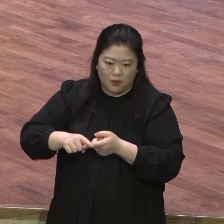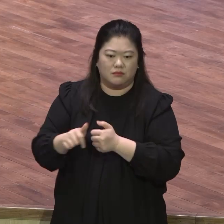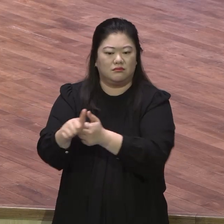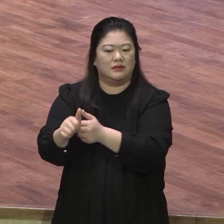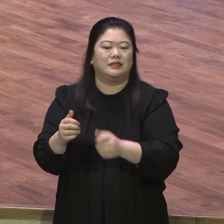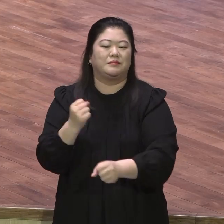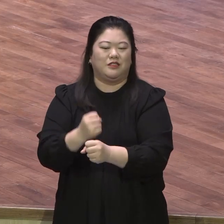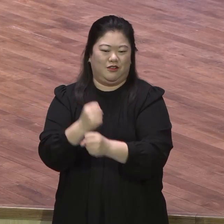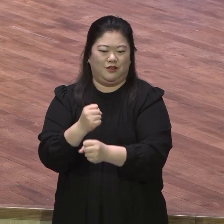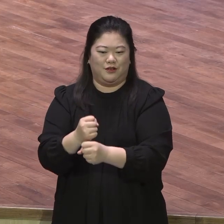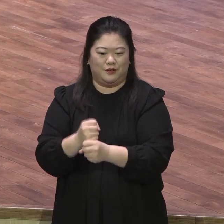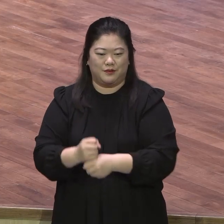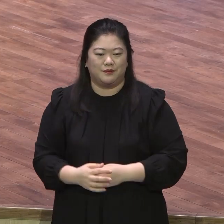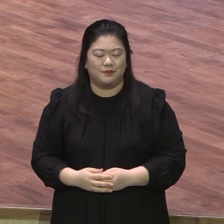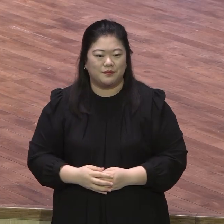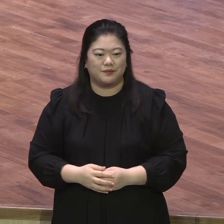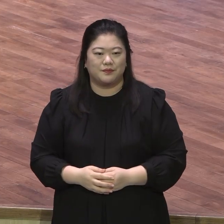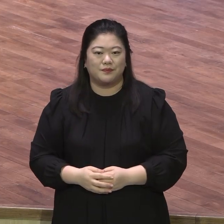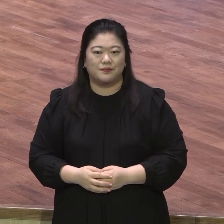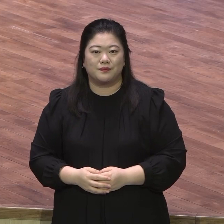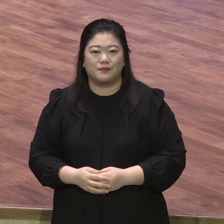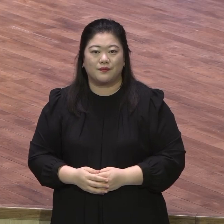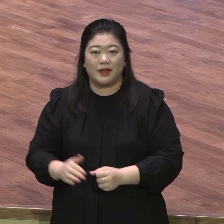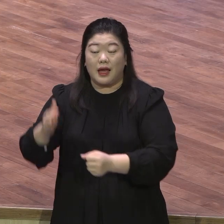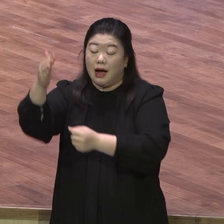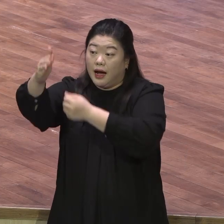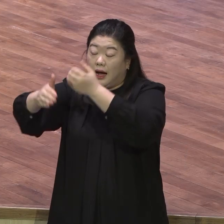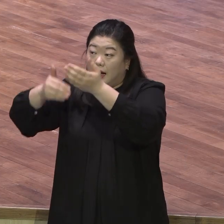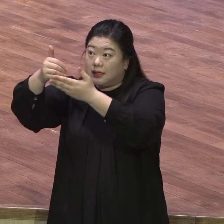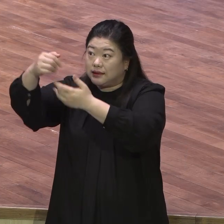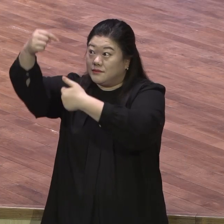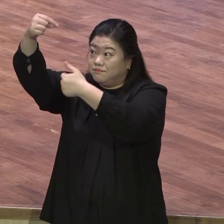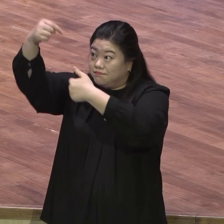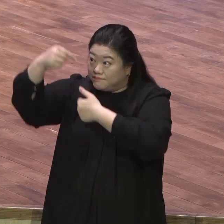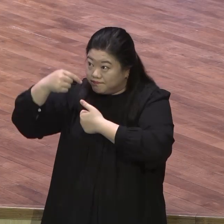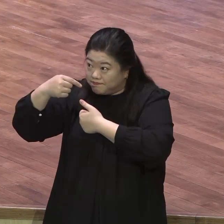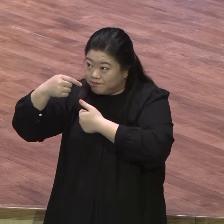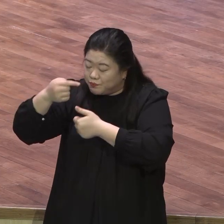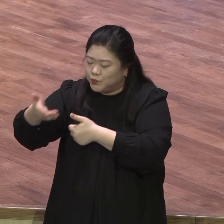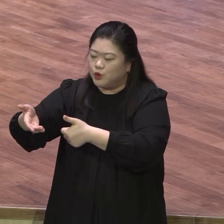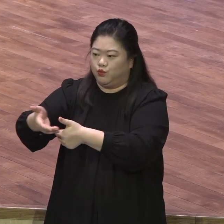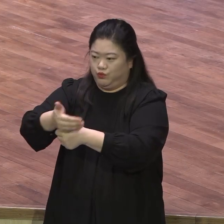하나님의 말씀을 붙잡은 언약 중심의 삶.